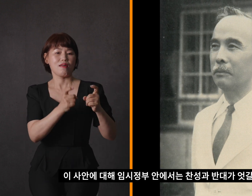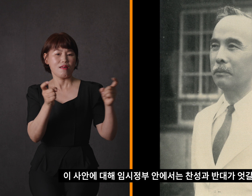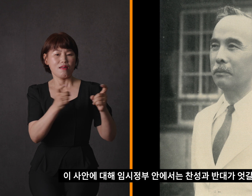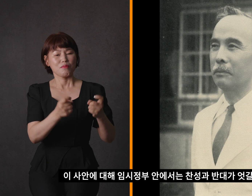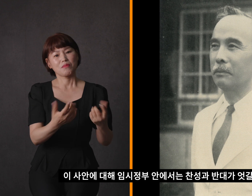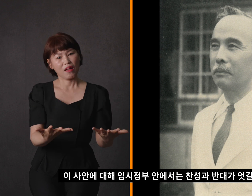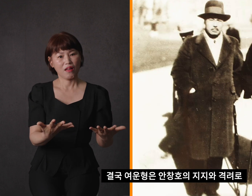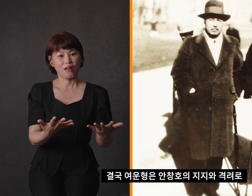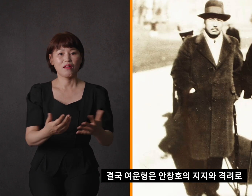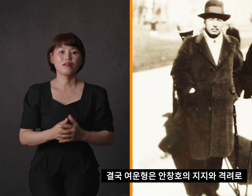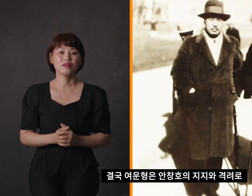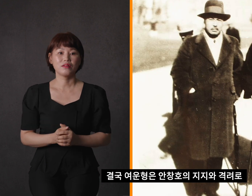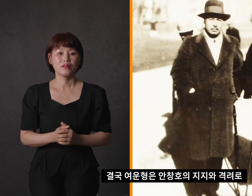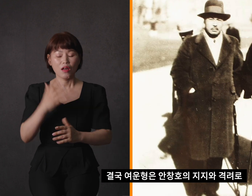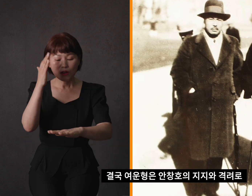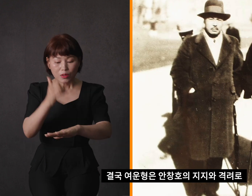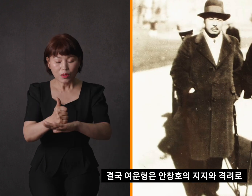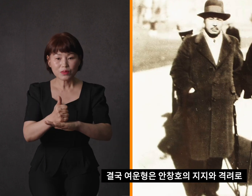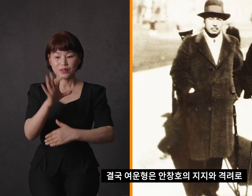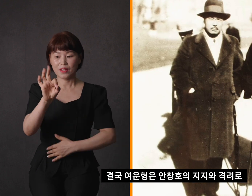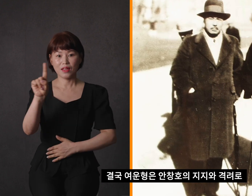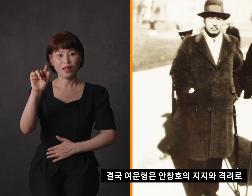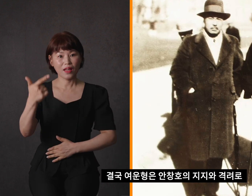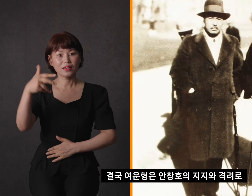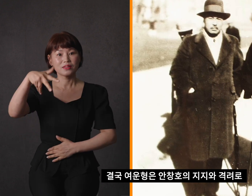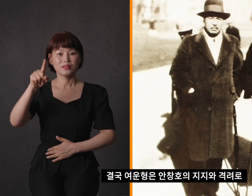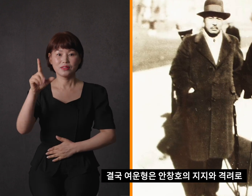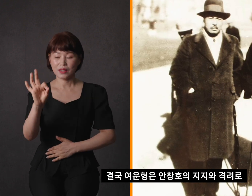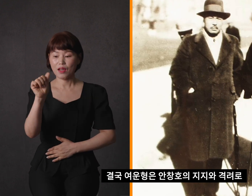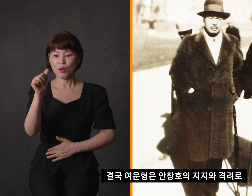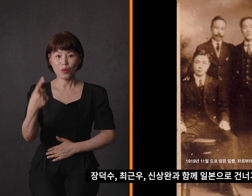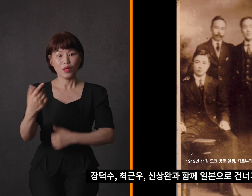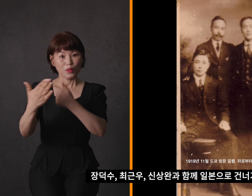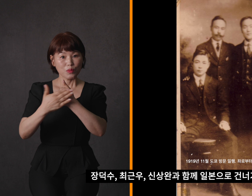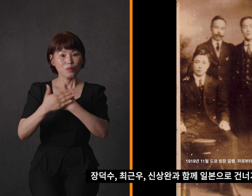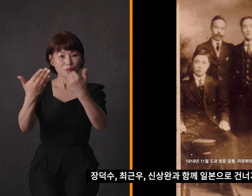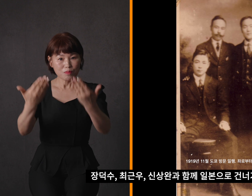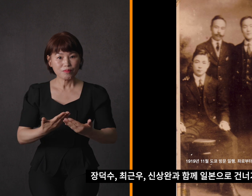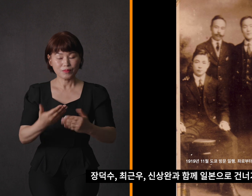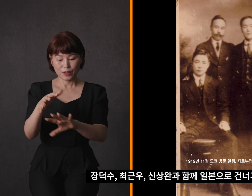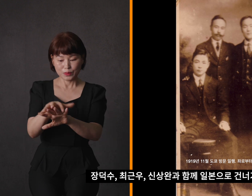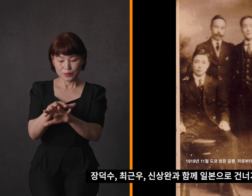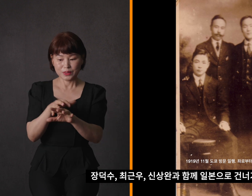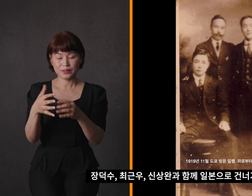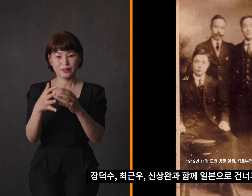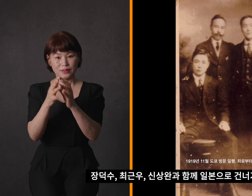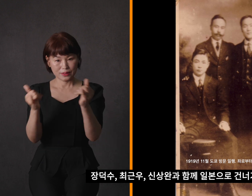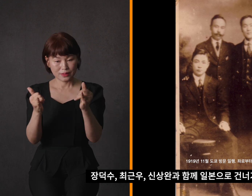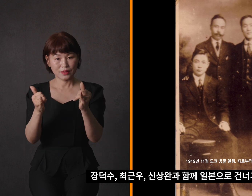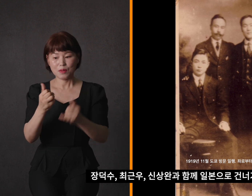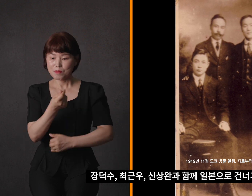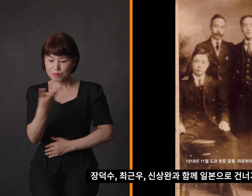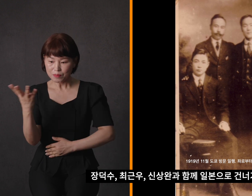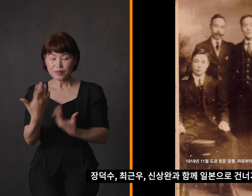엇갈렸습니다. 결국 여운형은 안창호의 지지와 격려로 장덕수, 최근우,